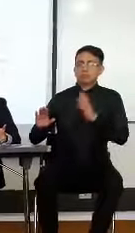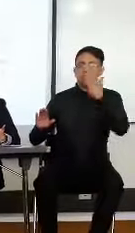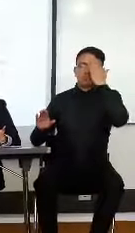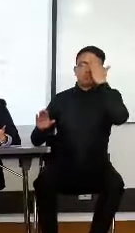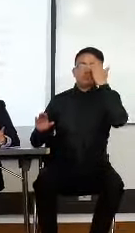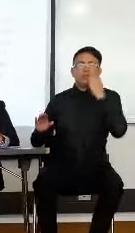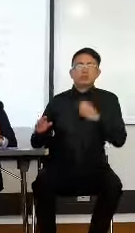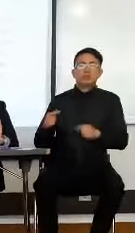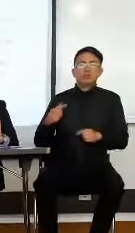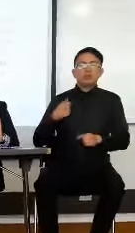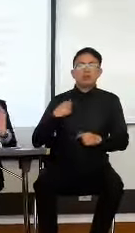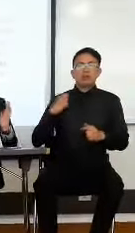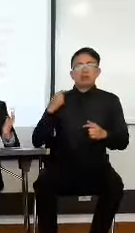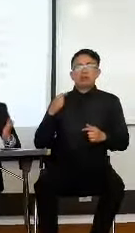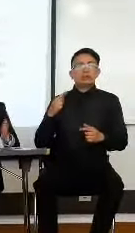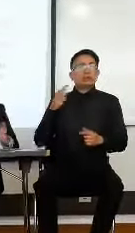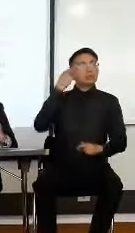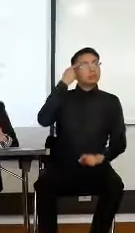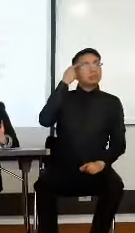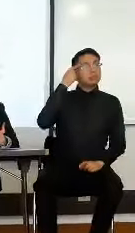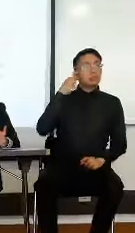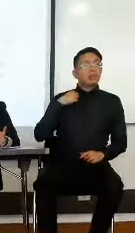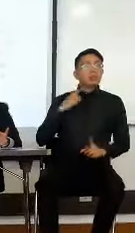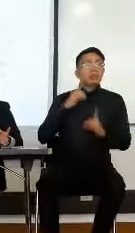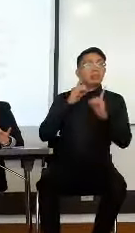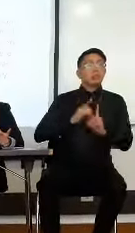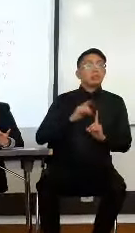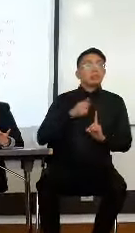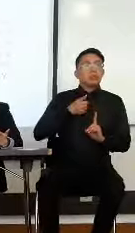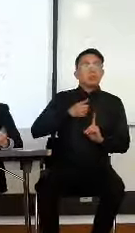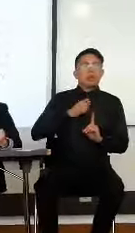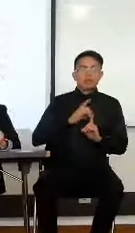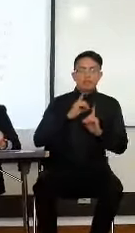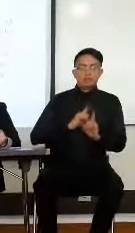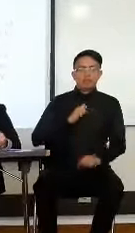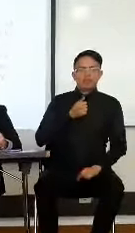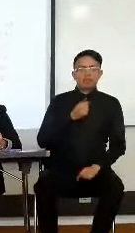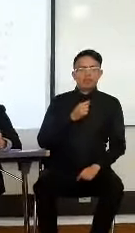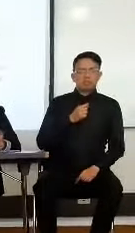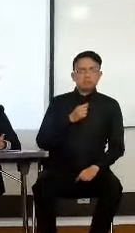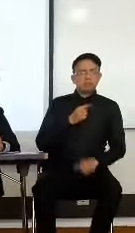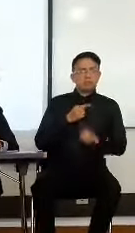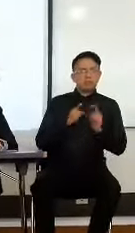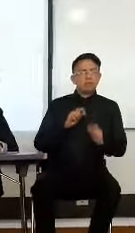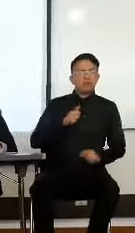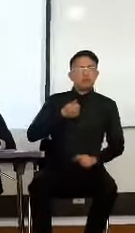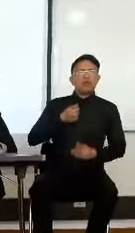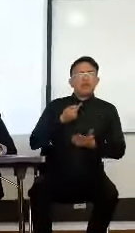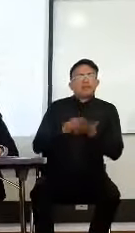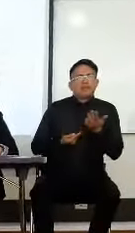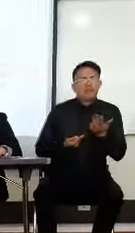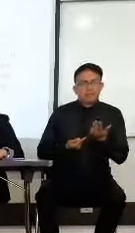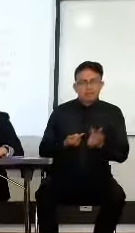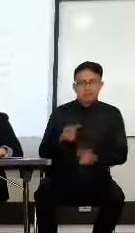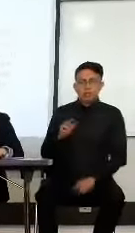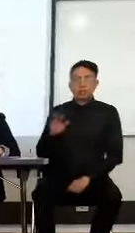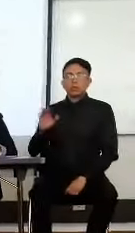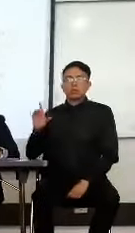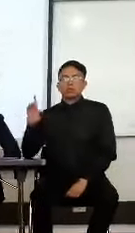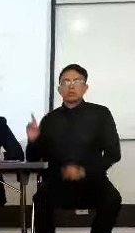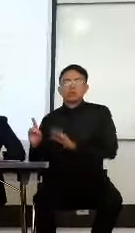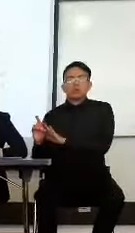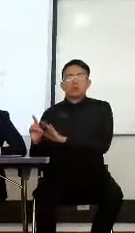muy preocupados porque la gente tome buenas decisiones, pero buenas decisiones ¿para quién? ¿Cierto? Y eso fue como el ejercicio que nos ha